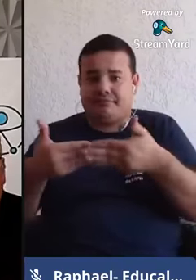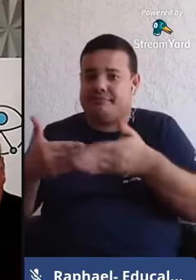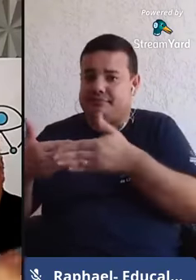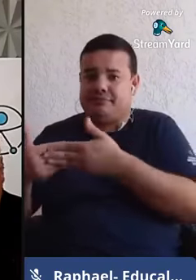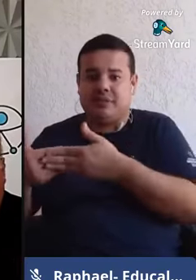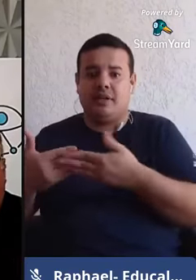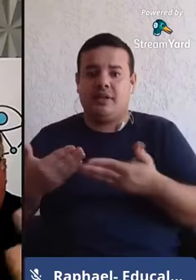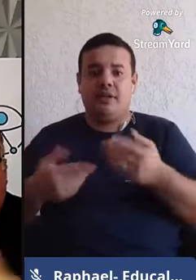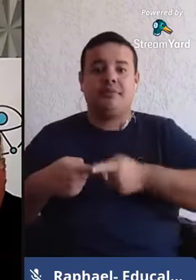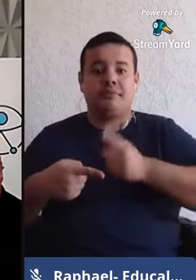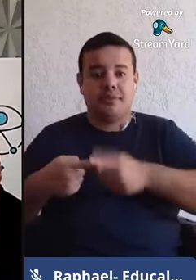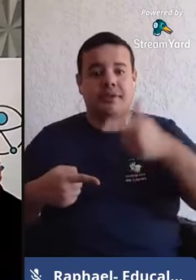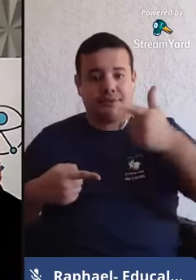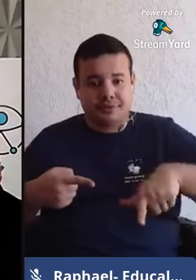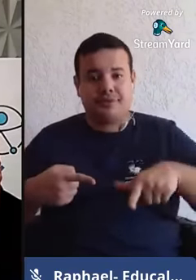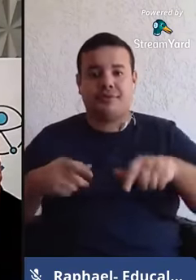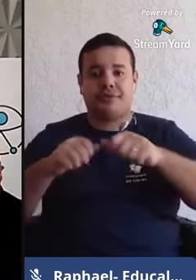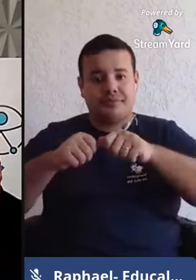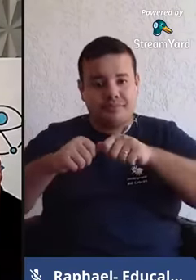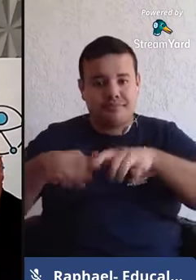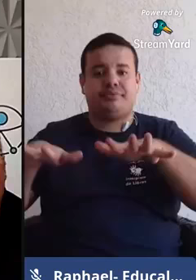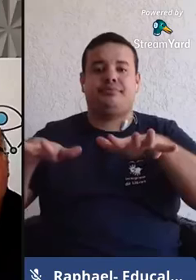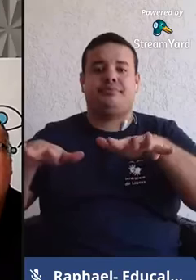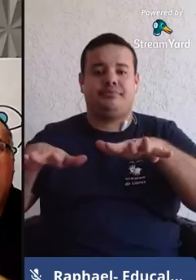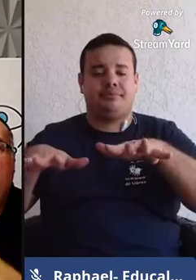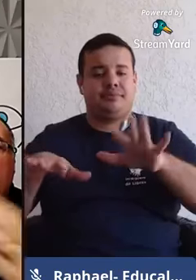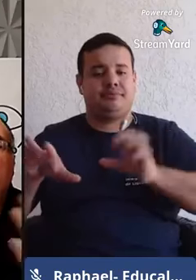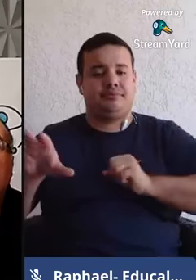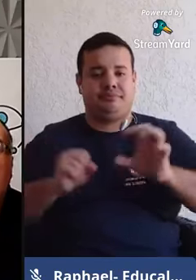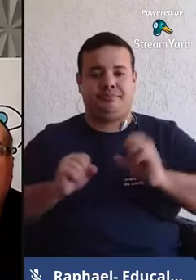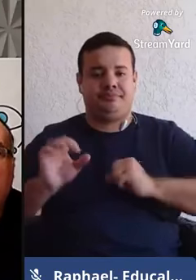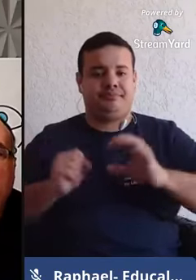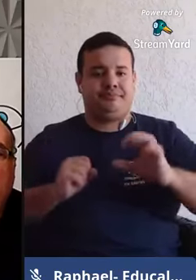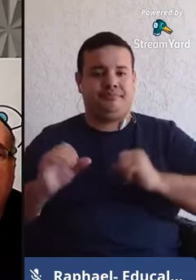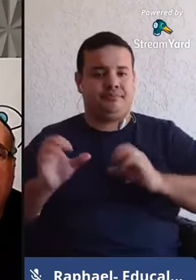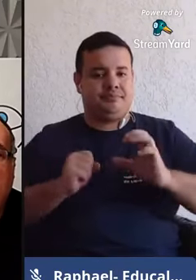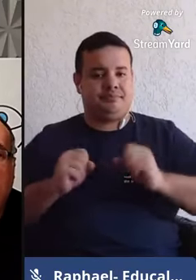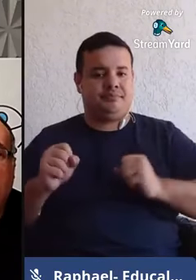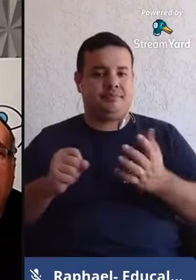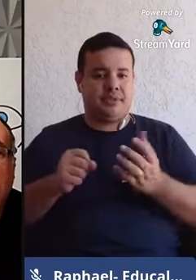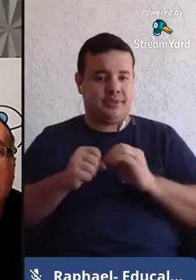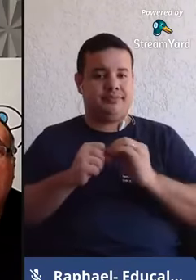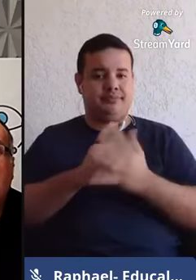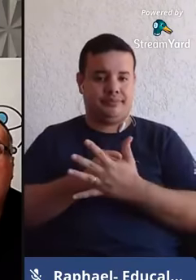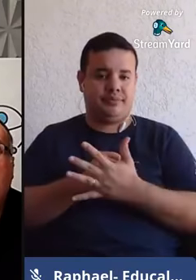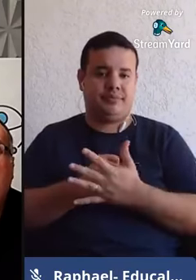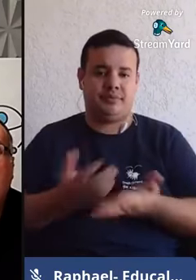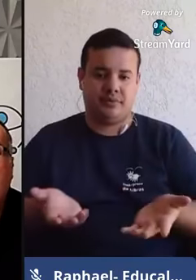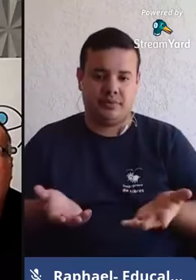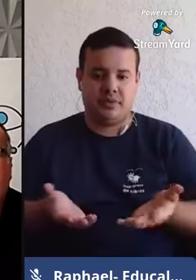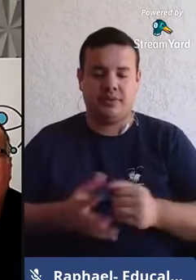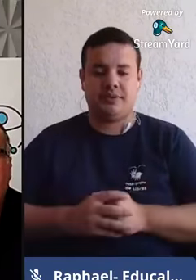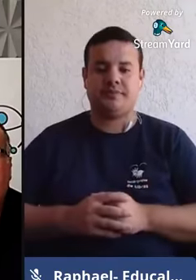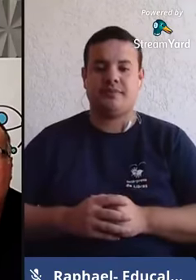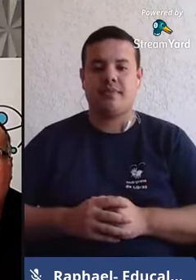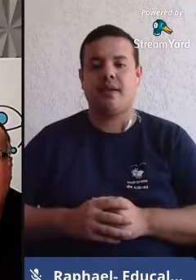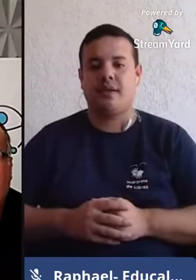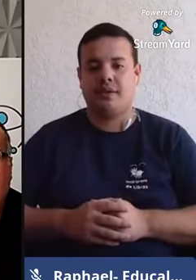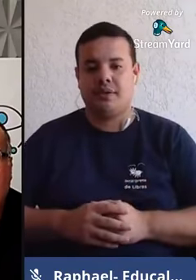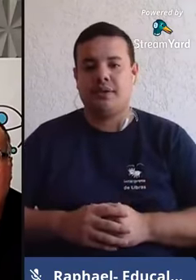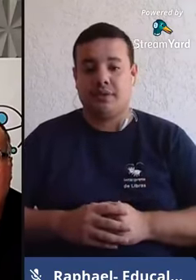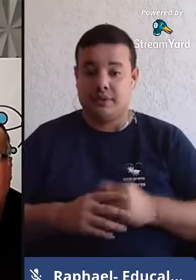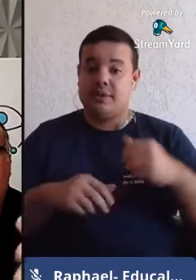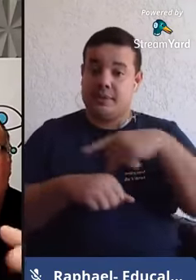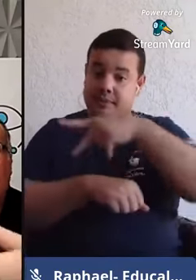cria novas ondas de infecção, né? Ao mesmo tempo, né, Cindy, são países que não têm, por exemplo, favelas e